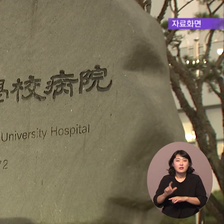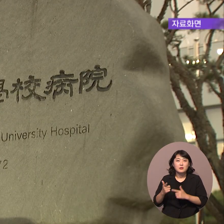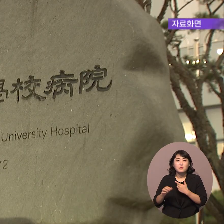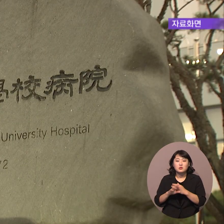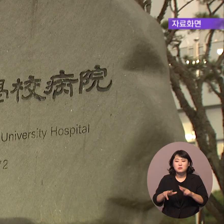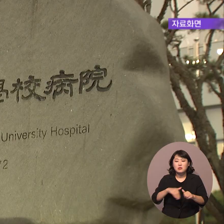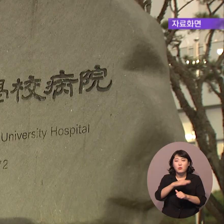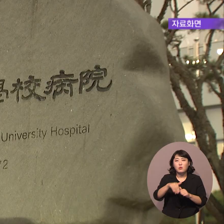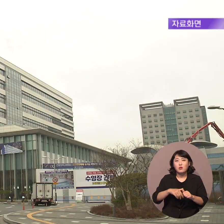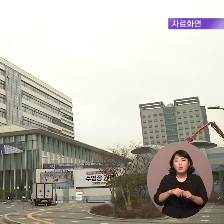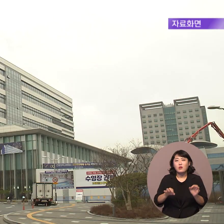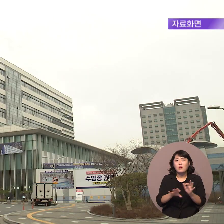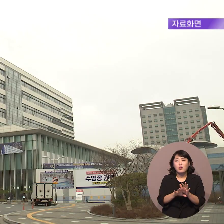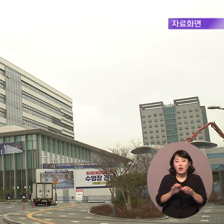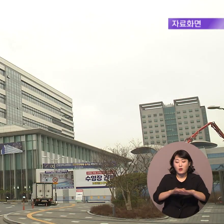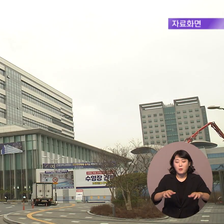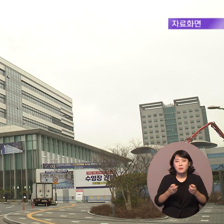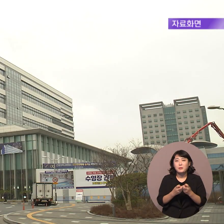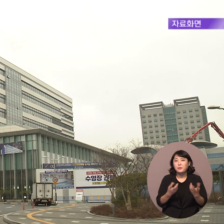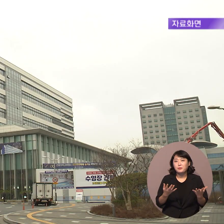없다고 일축했습니다